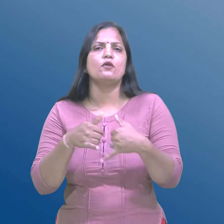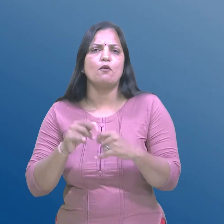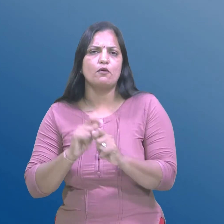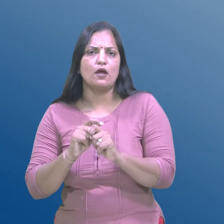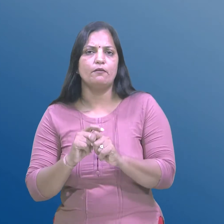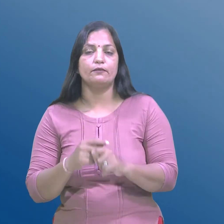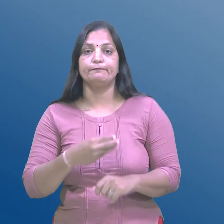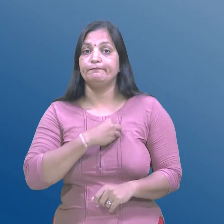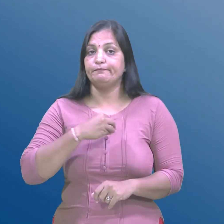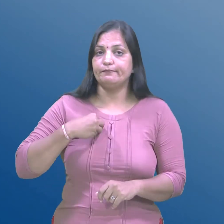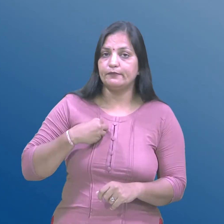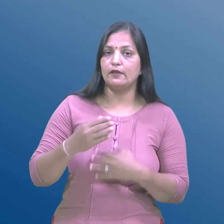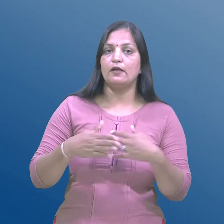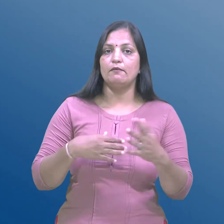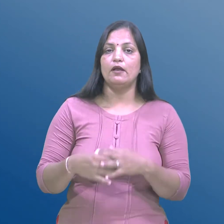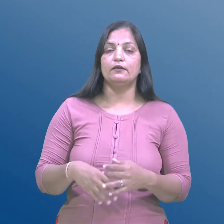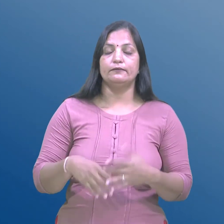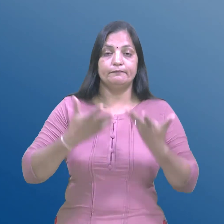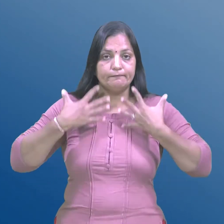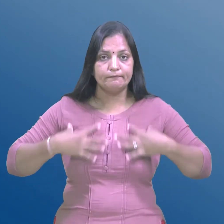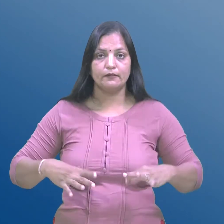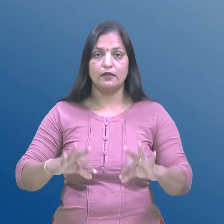તબીબી અને આરોગ્ય સેવાઓ,